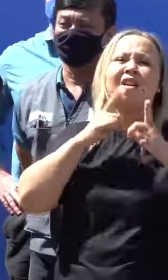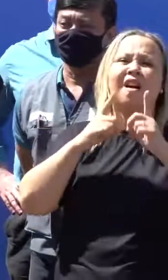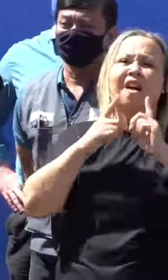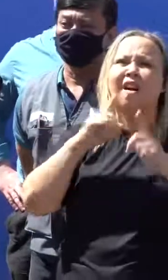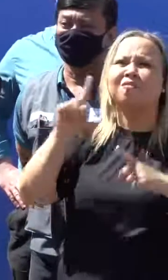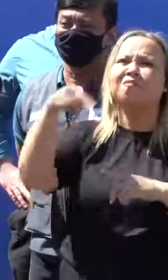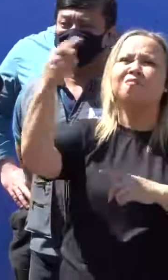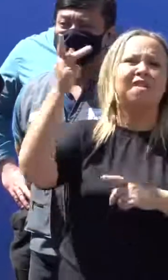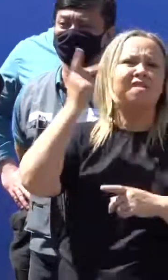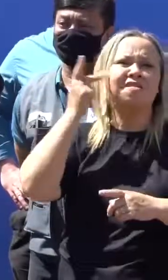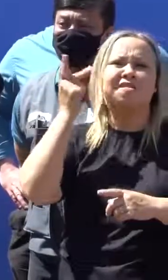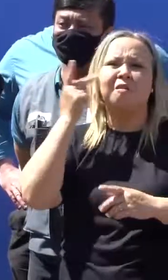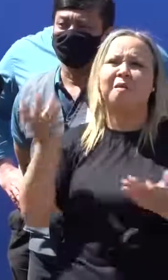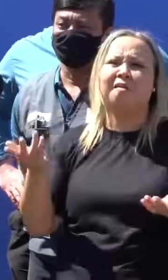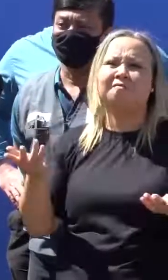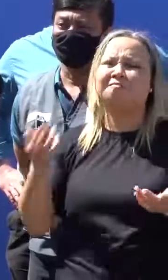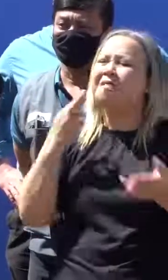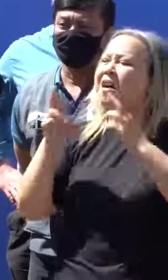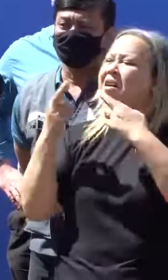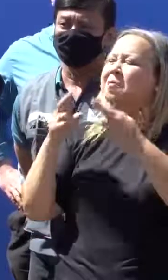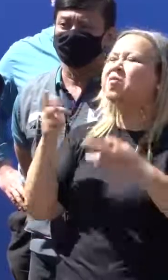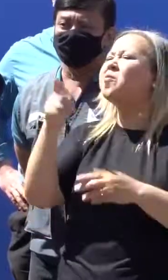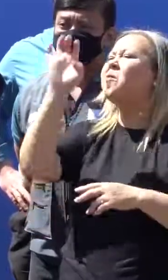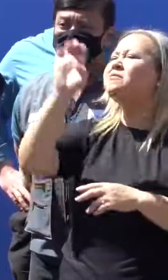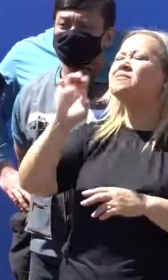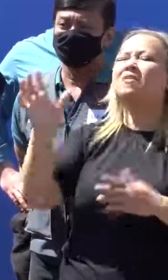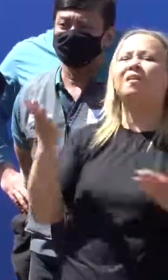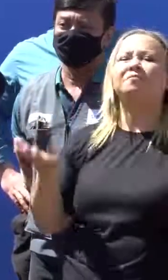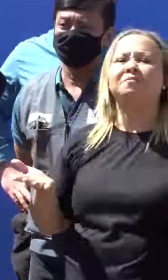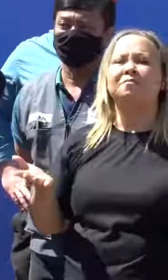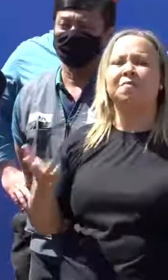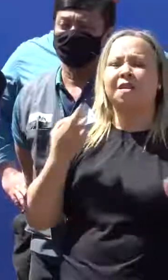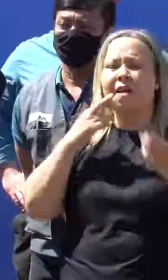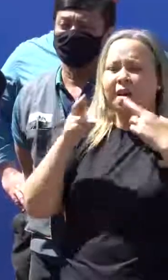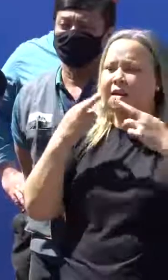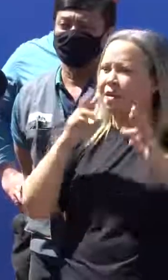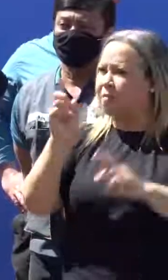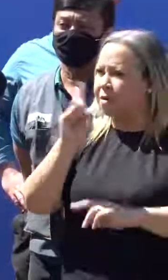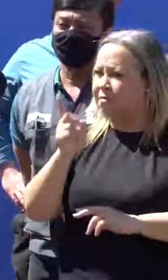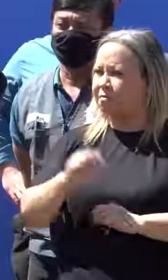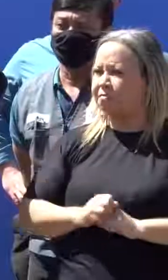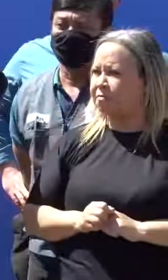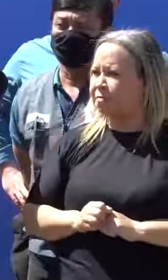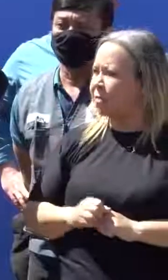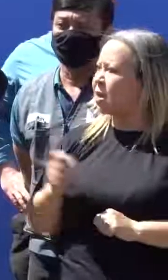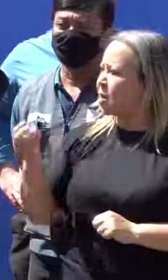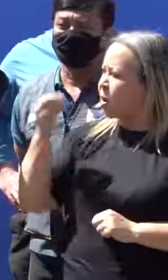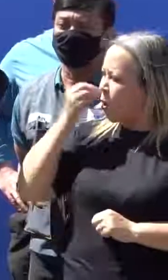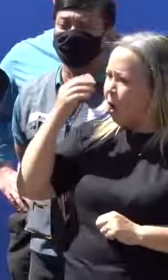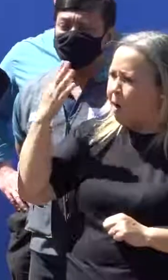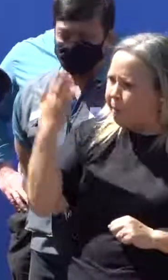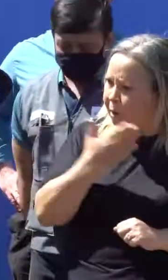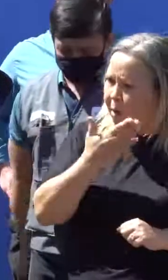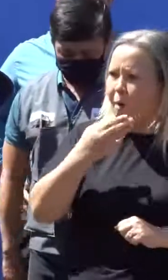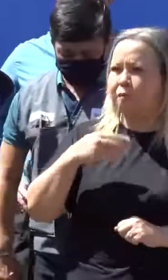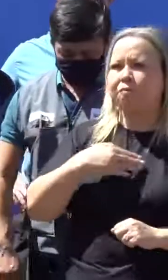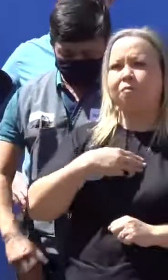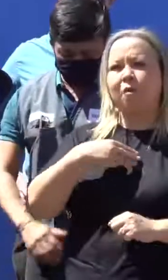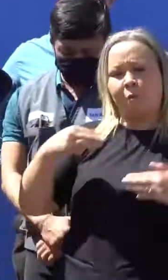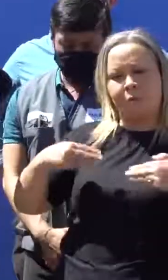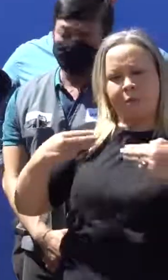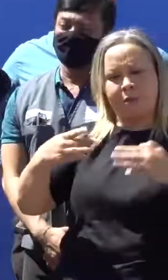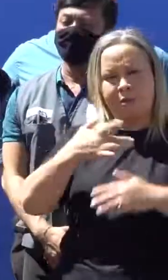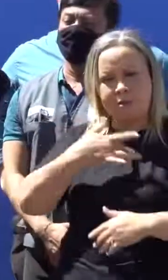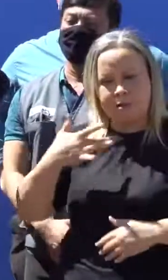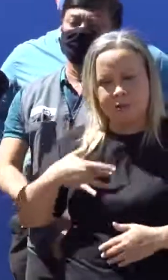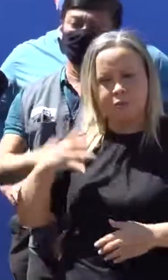quem está reclamando é esse Estado e os outros. Então, a clara prova de que o Ministério da Saúde tem